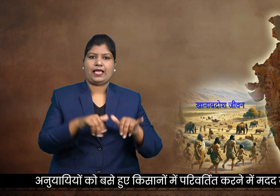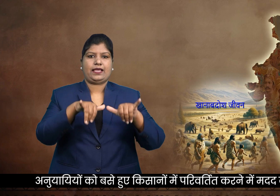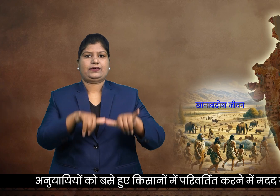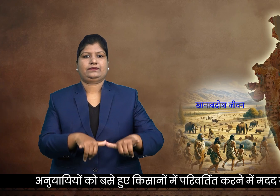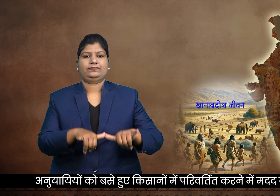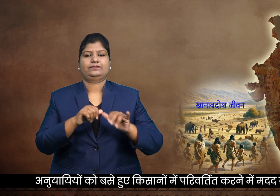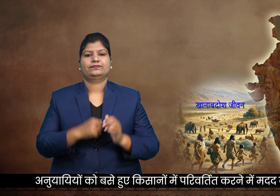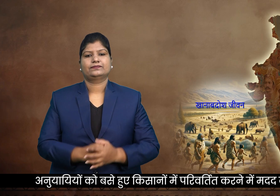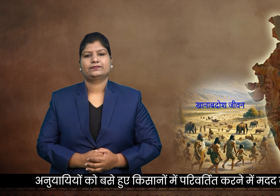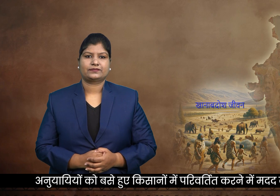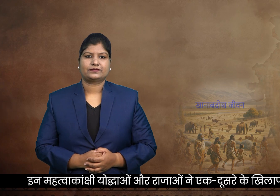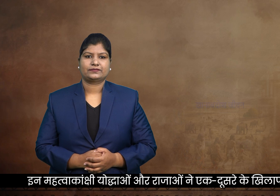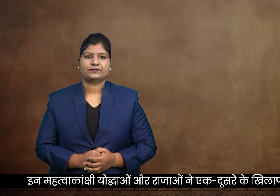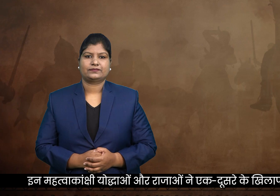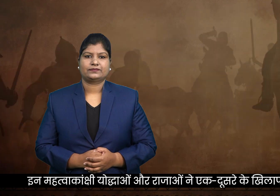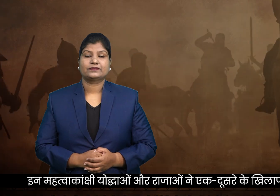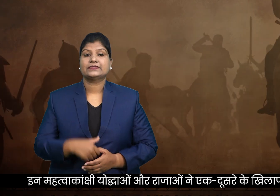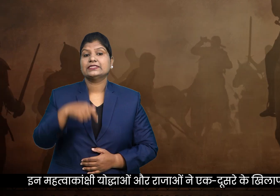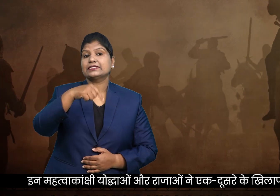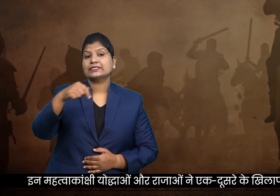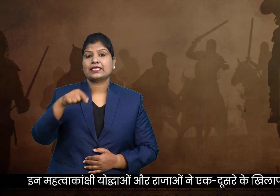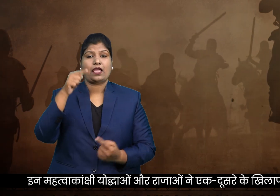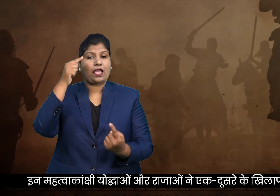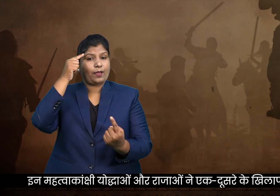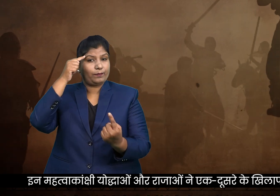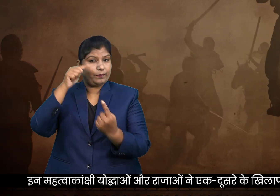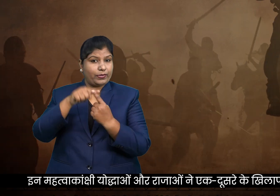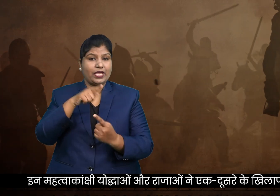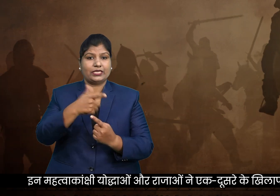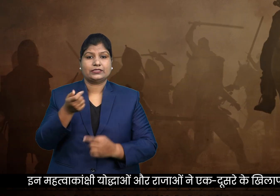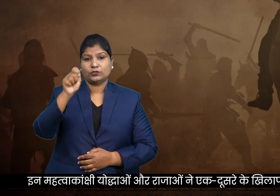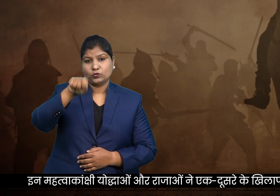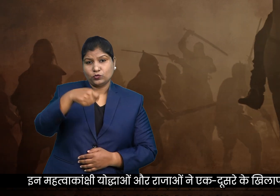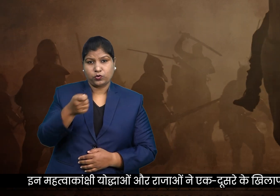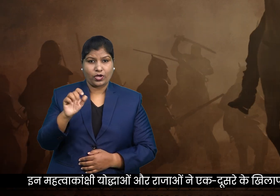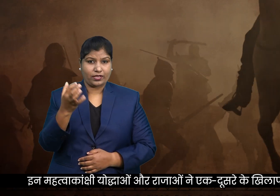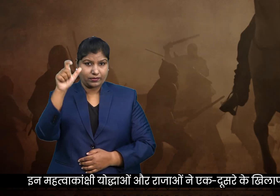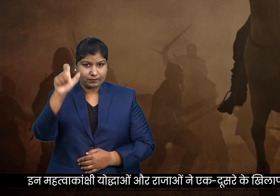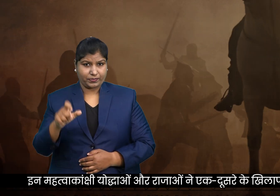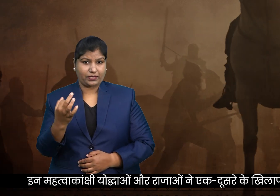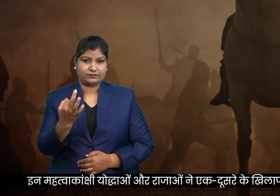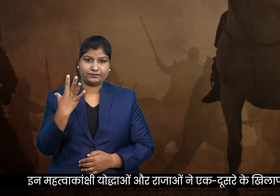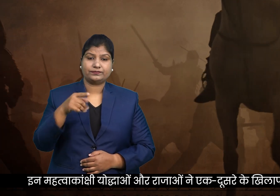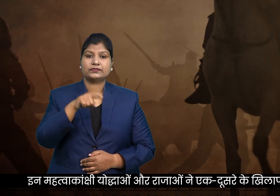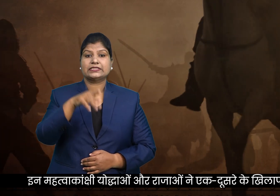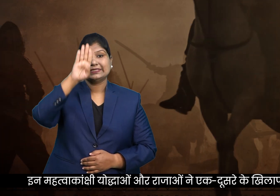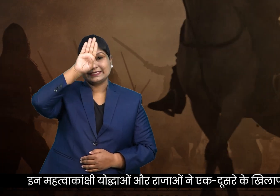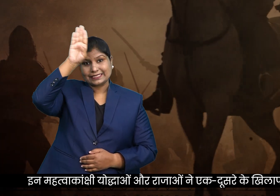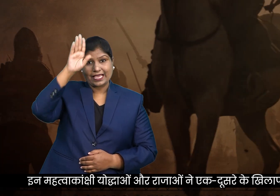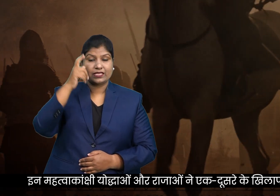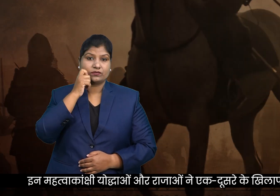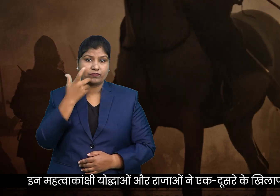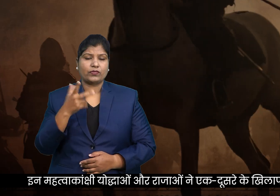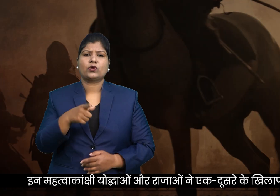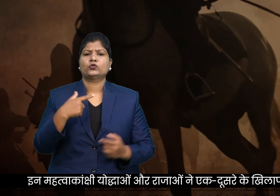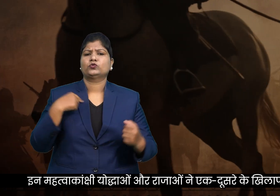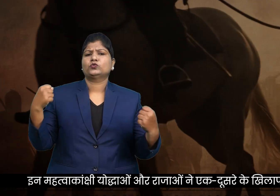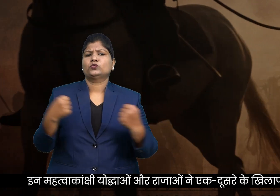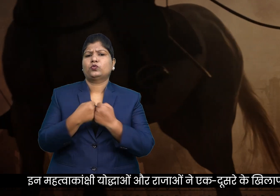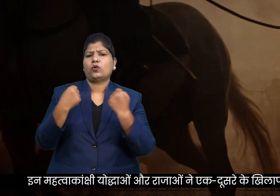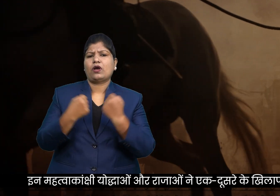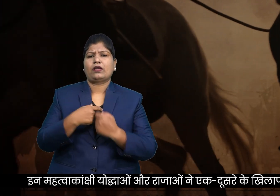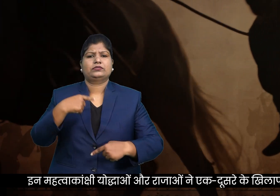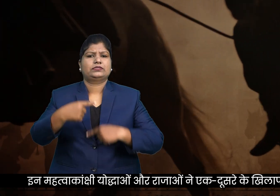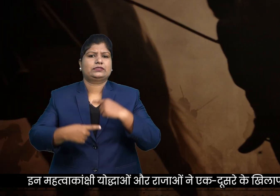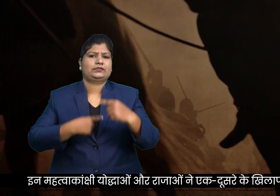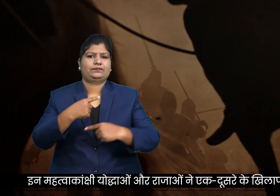करने का लक्ष्य रखा। इन महत्वाकांक्षी योद्धाओं और राजाओं ने एक दूसरे के खिलाफ